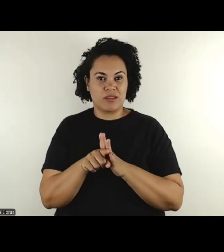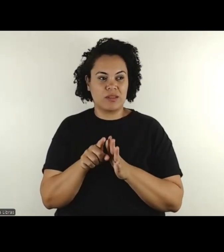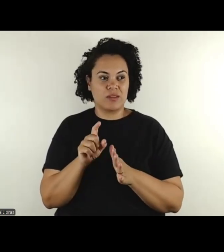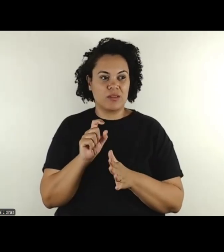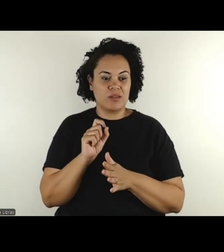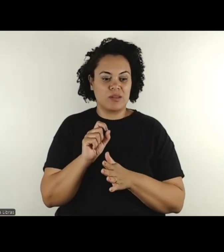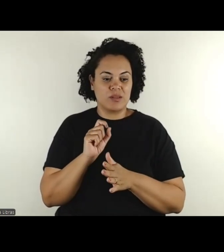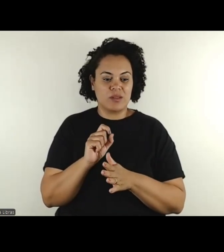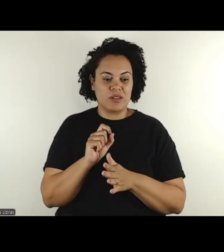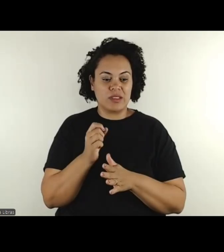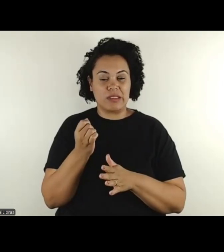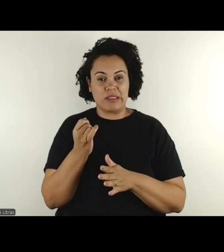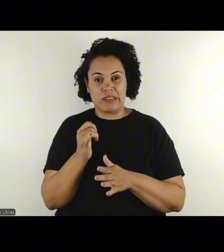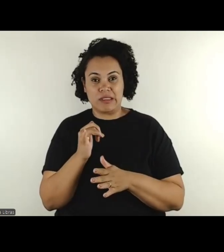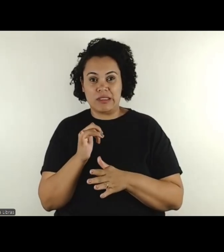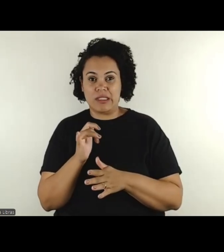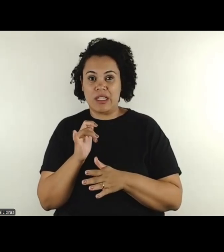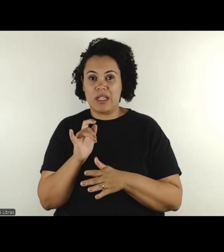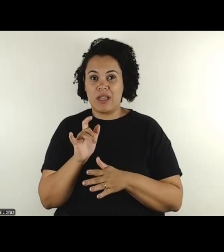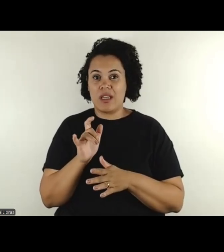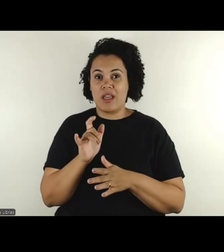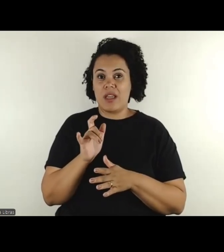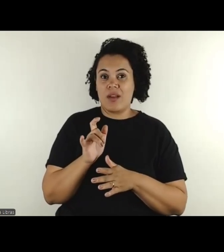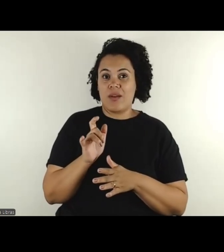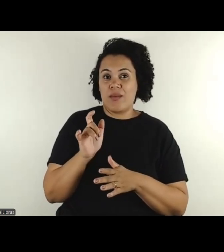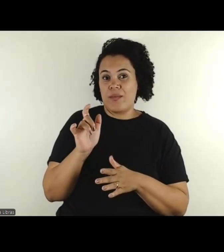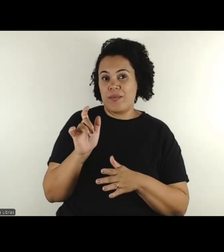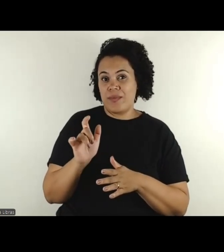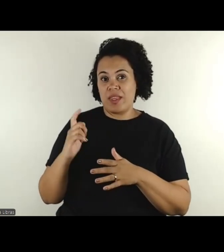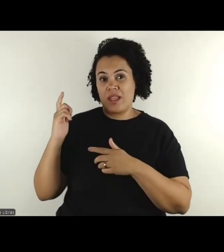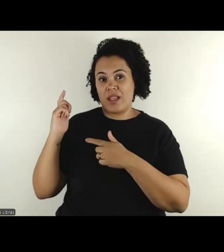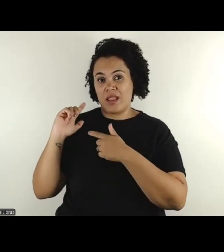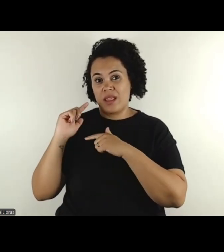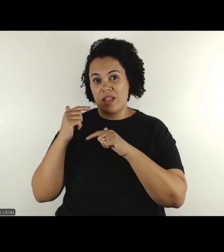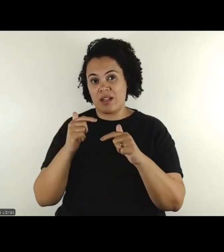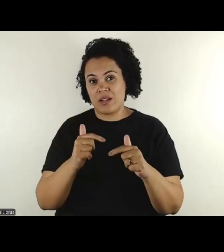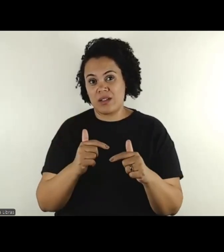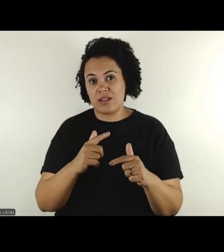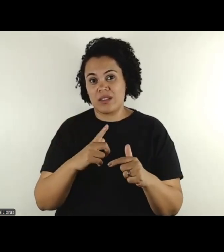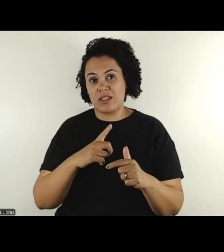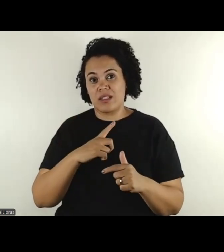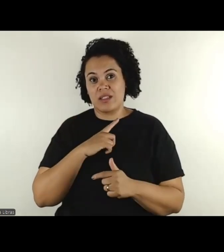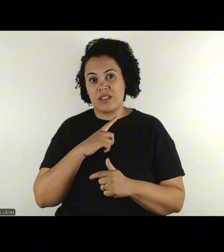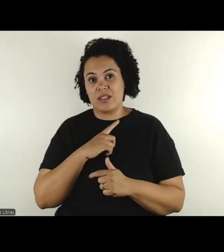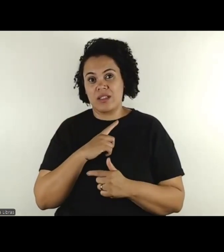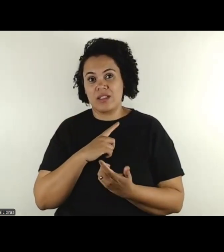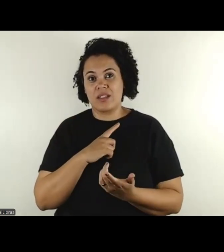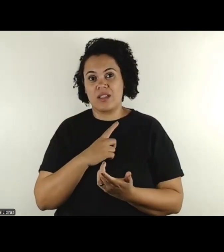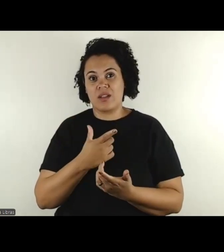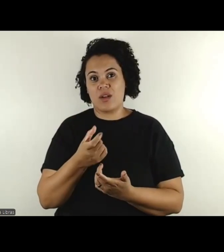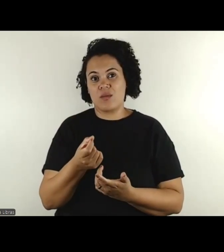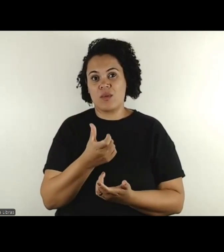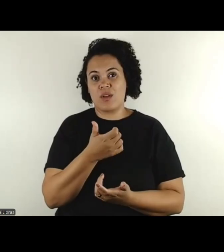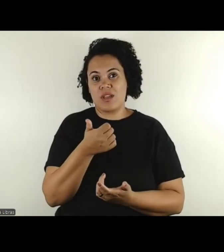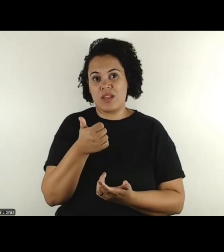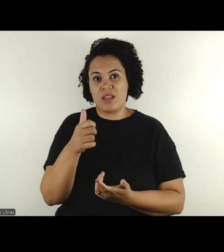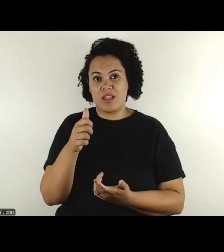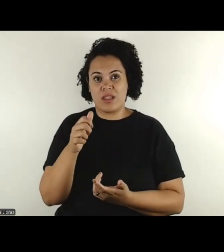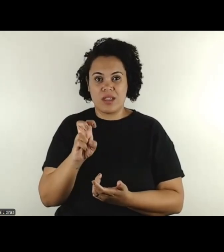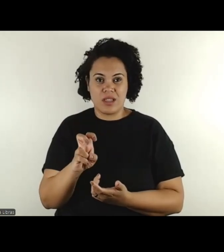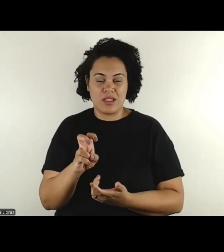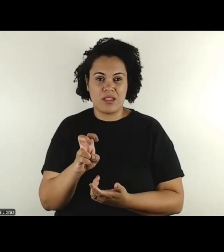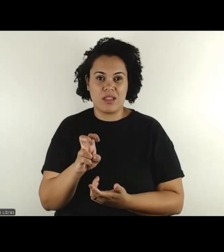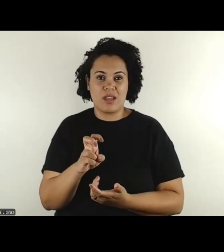identificar, né, se aquela tendência neoconservadora, né, que vinha se colocando de 2015, 2016 para cá,